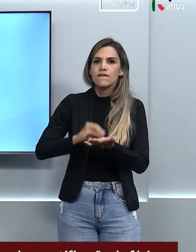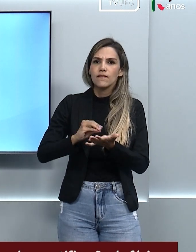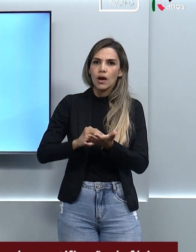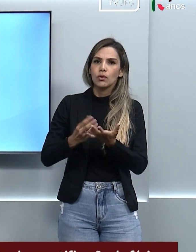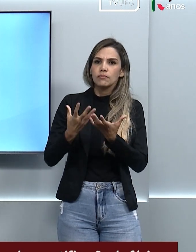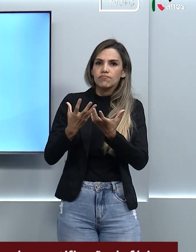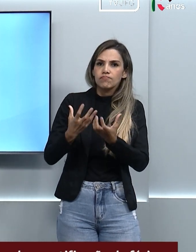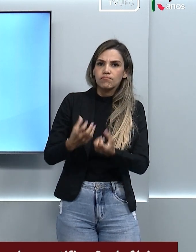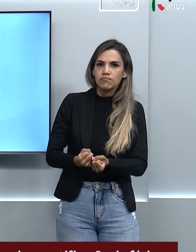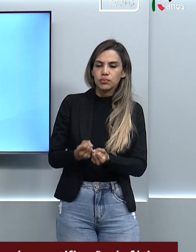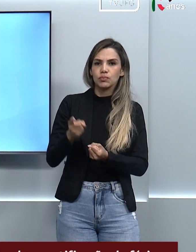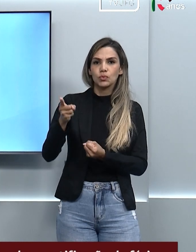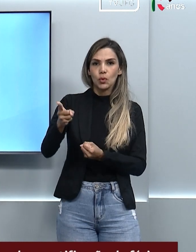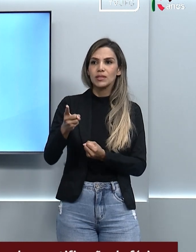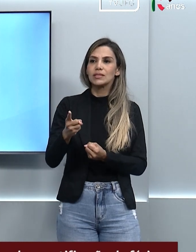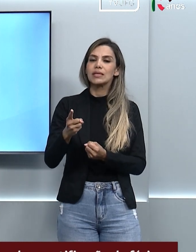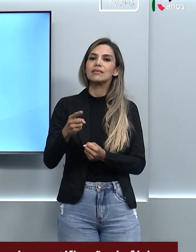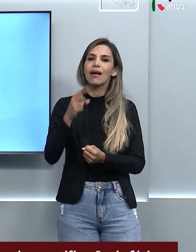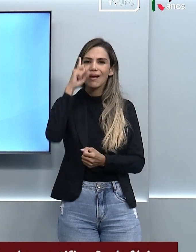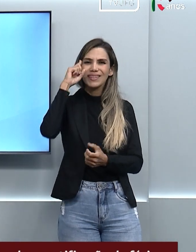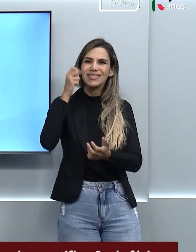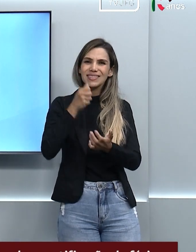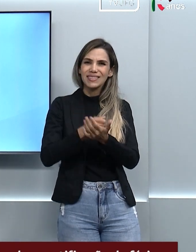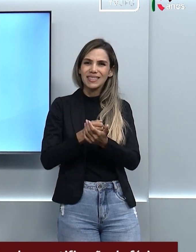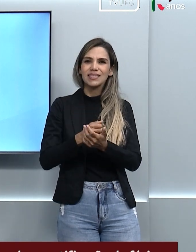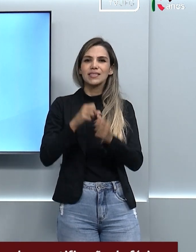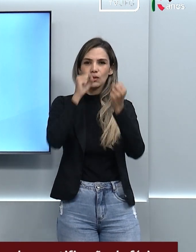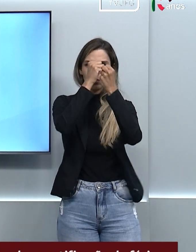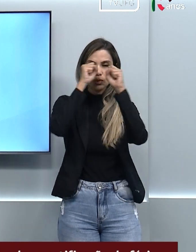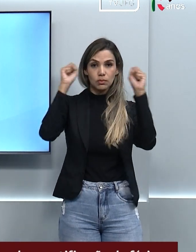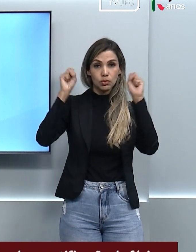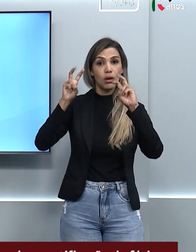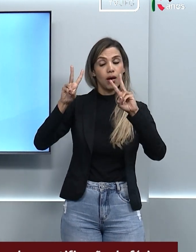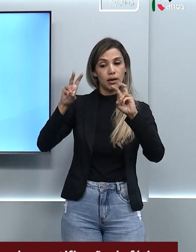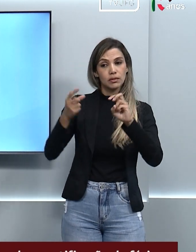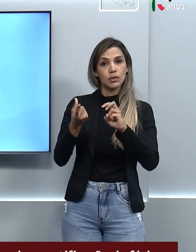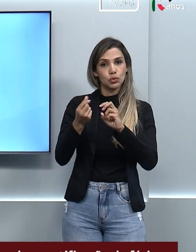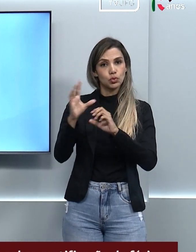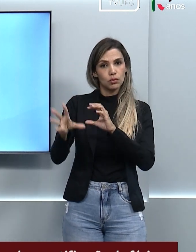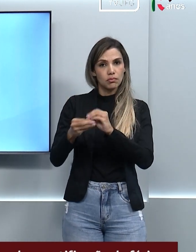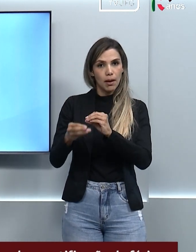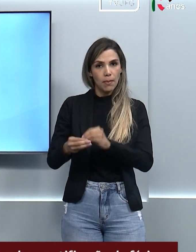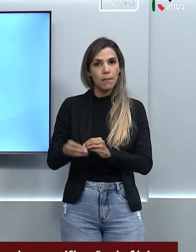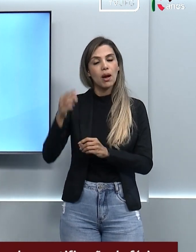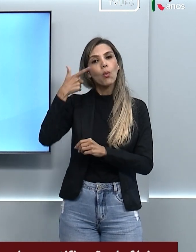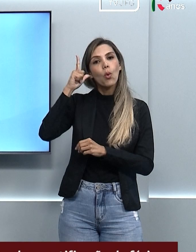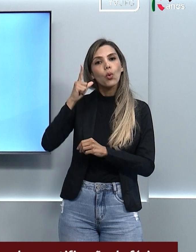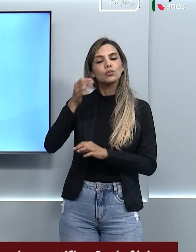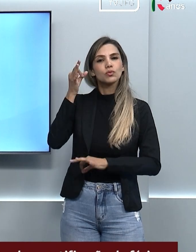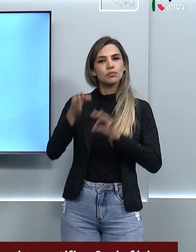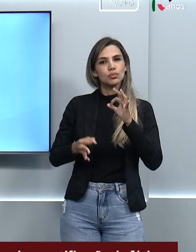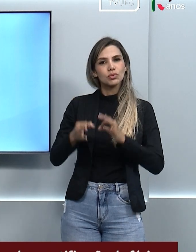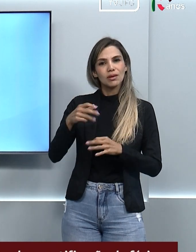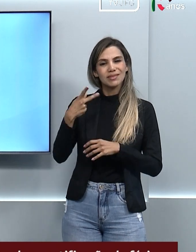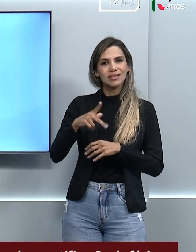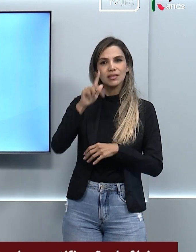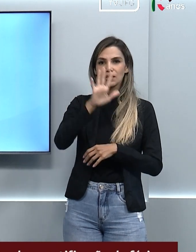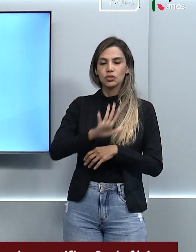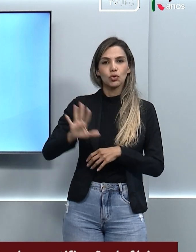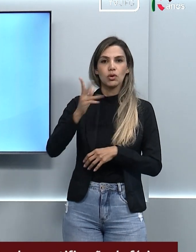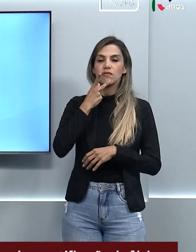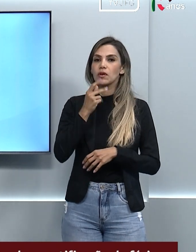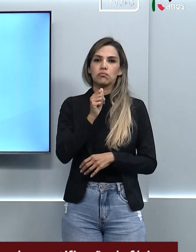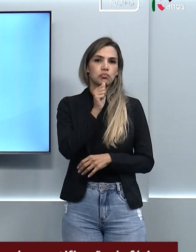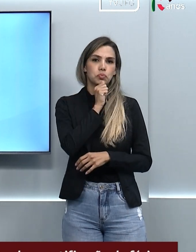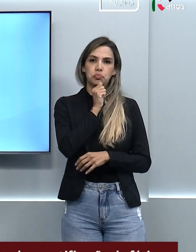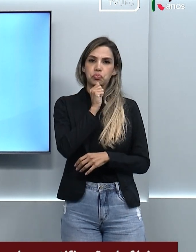consolidadas pelo STF sobre a remuneração. Ontem, o Tribunal de Justiça de Goiás declarou que ainda não foi